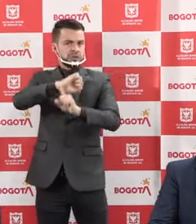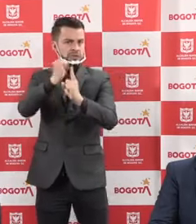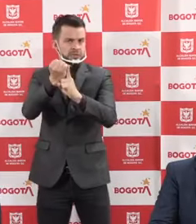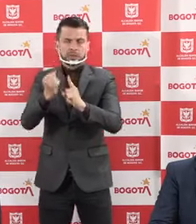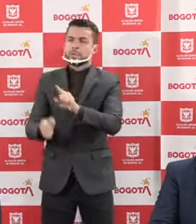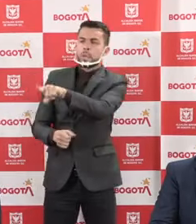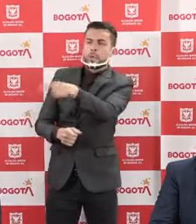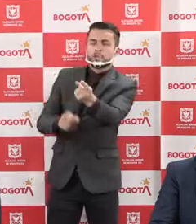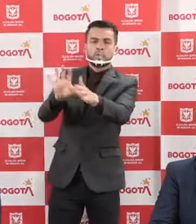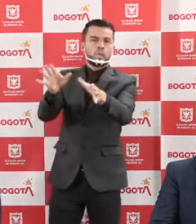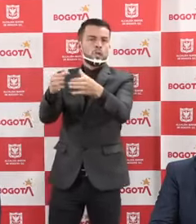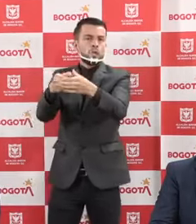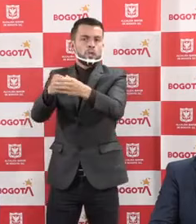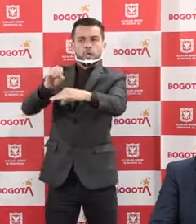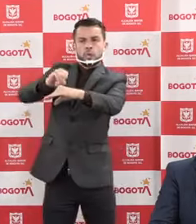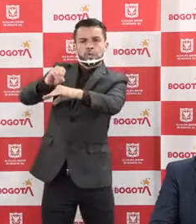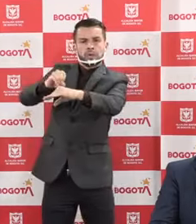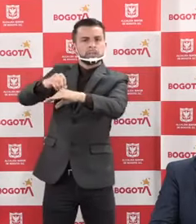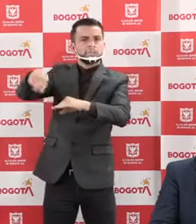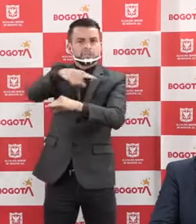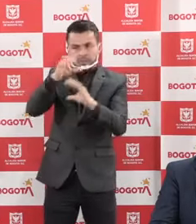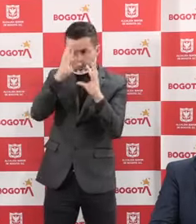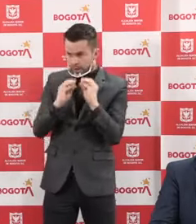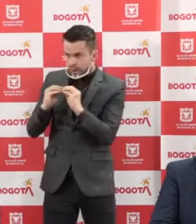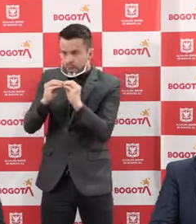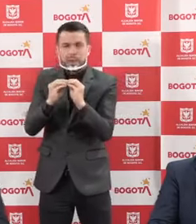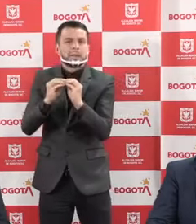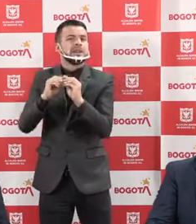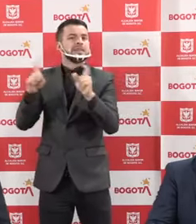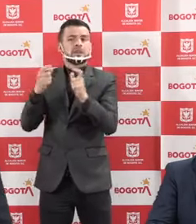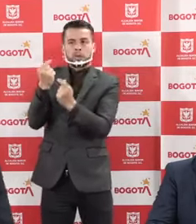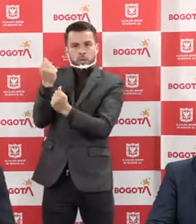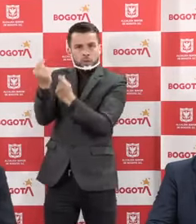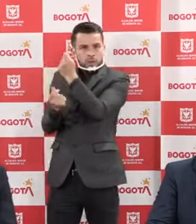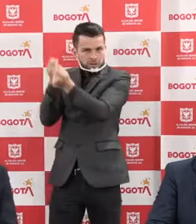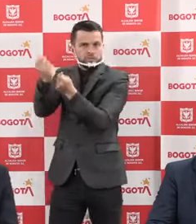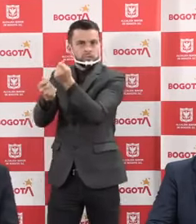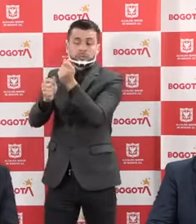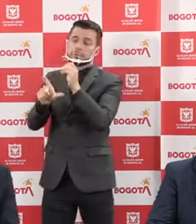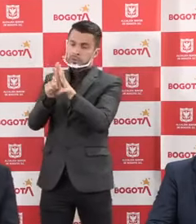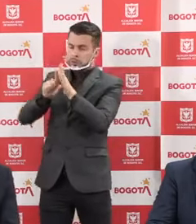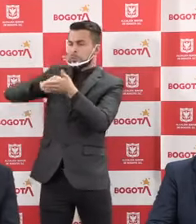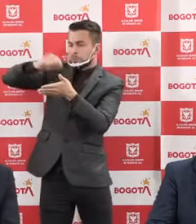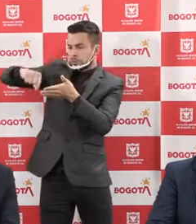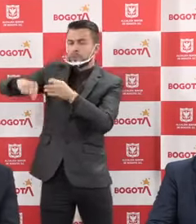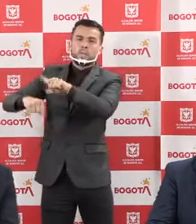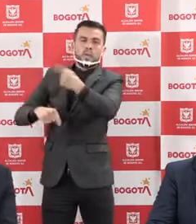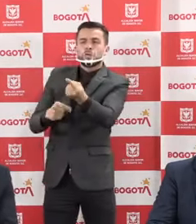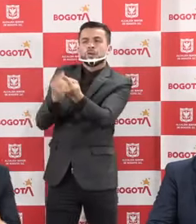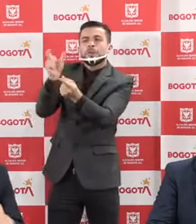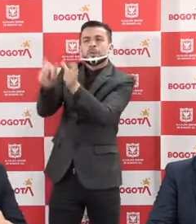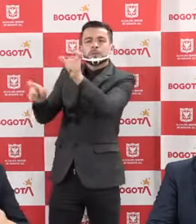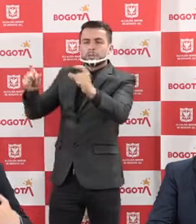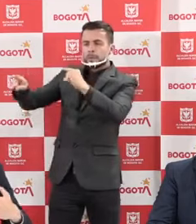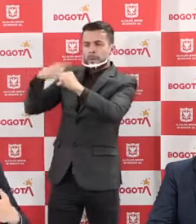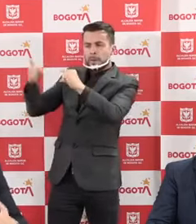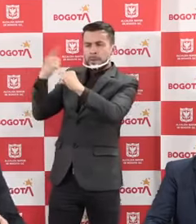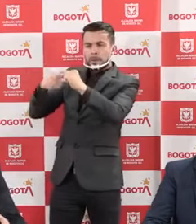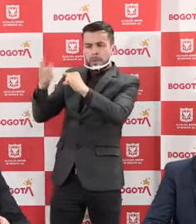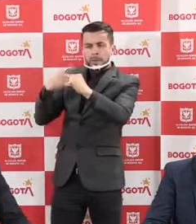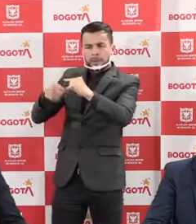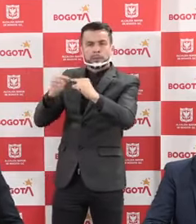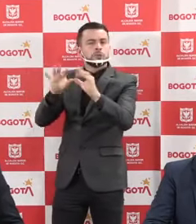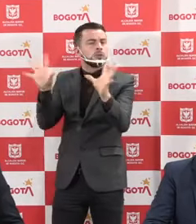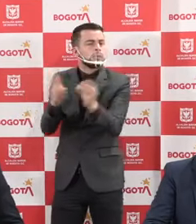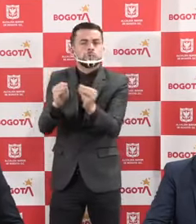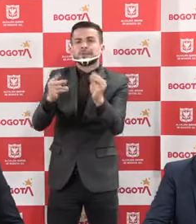de vendedores del comercio popular y el comercio informal y distintas organizaciones de la ciudad de bogotá el día de ayer recibimos hasta las 2 de la